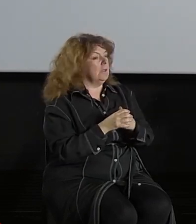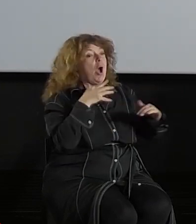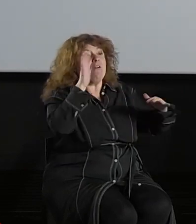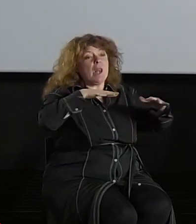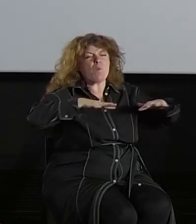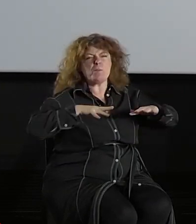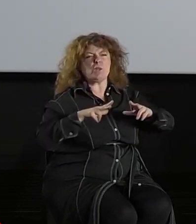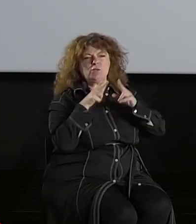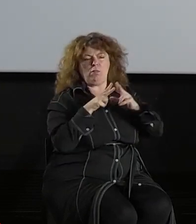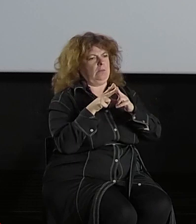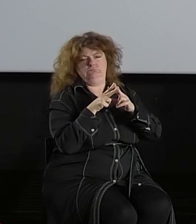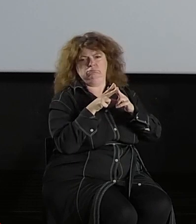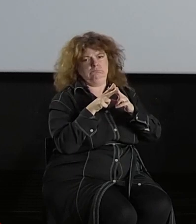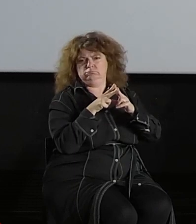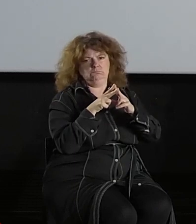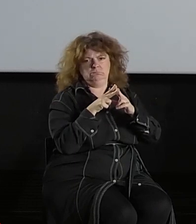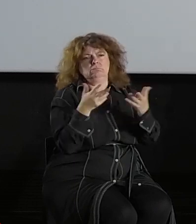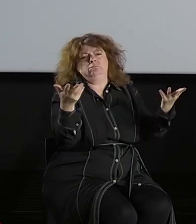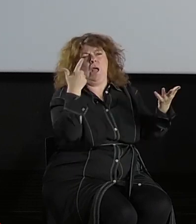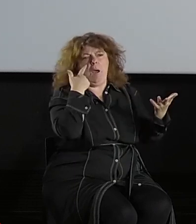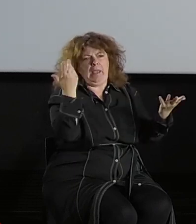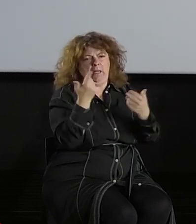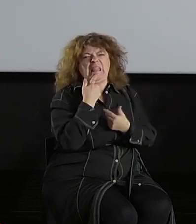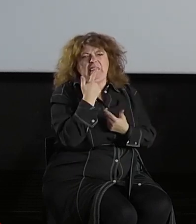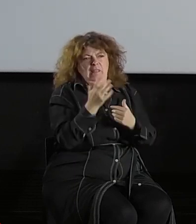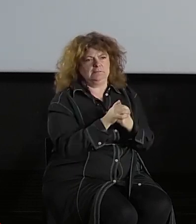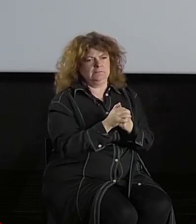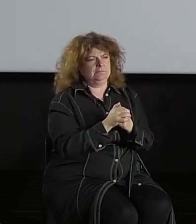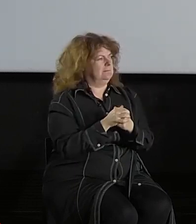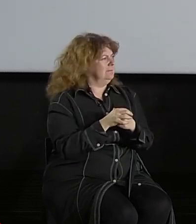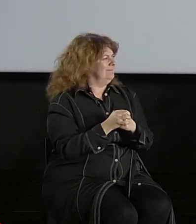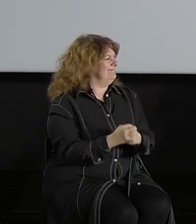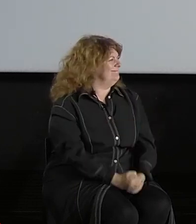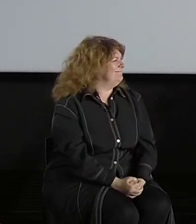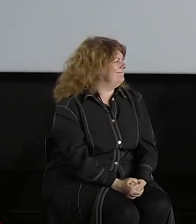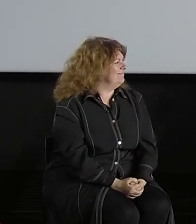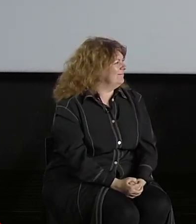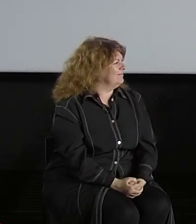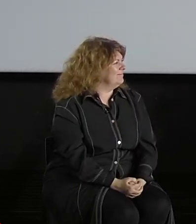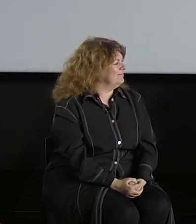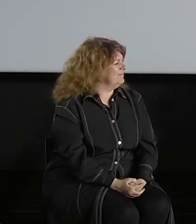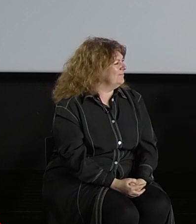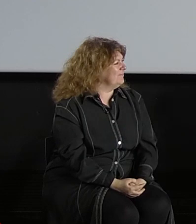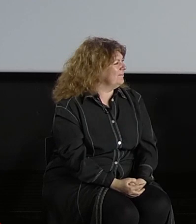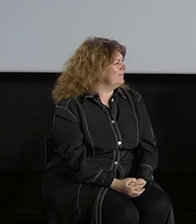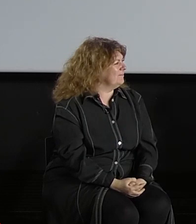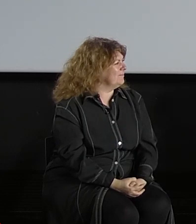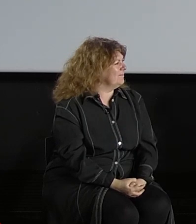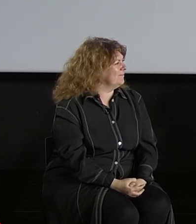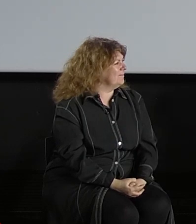Se movió para decir pero vamos a ver qué estamos diciendo no pero pero sí O sea todo el tema de la de